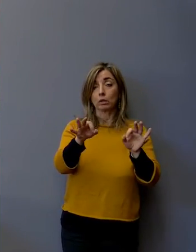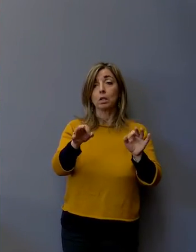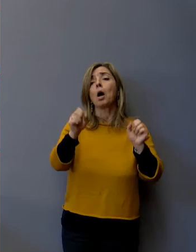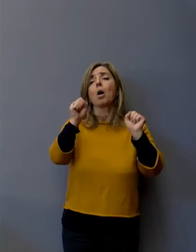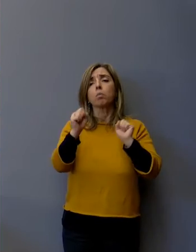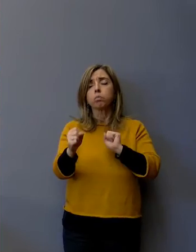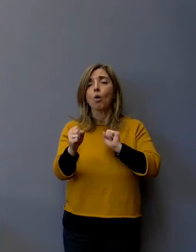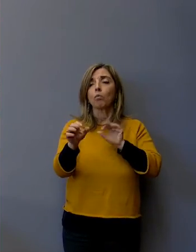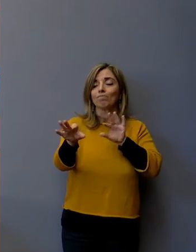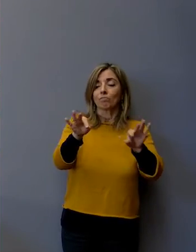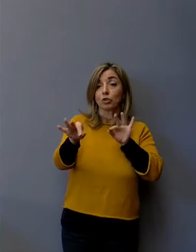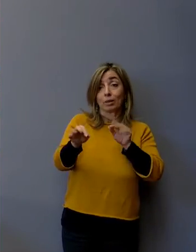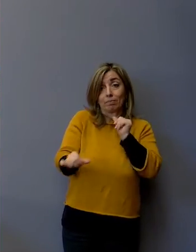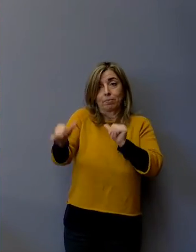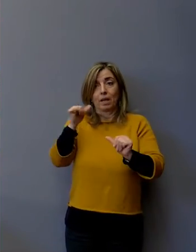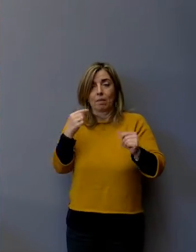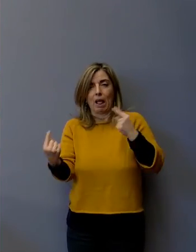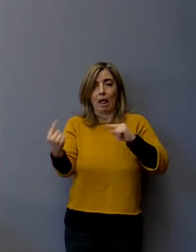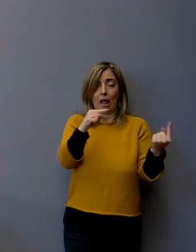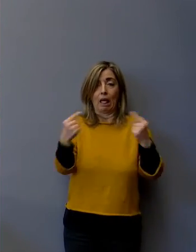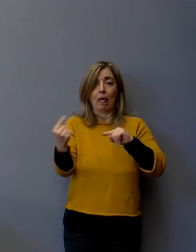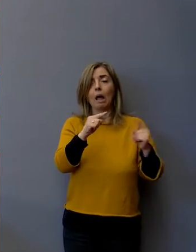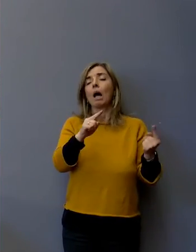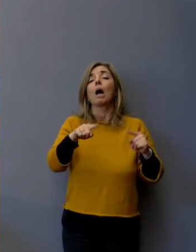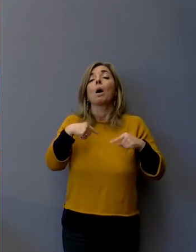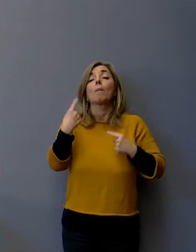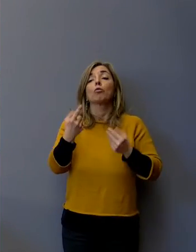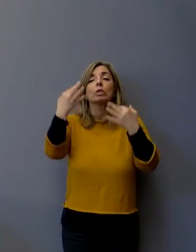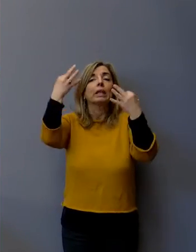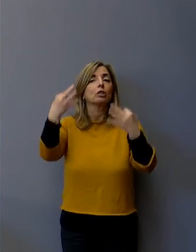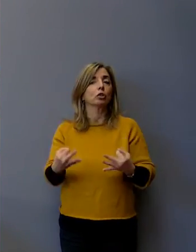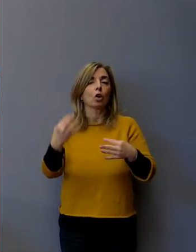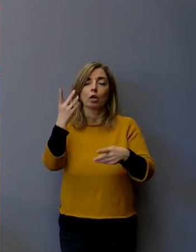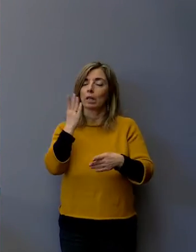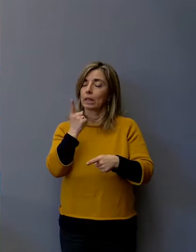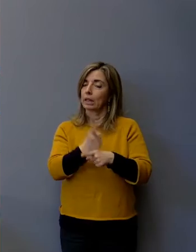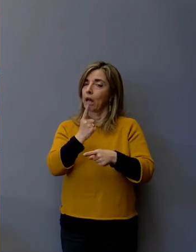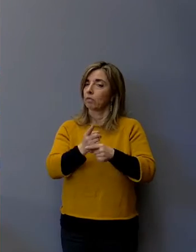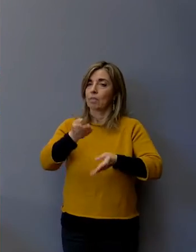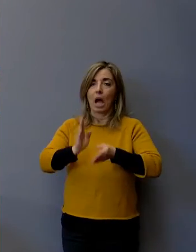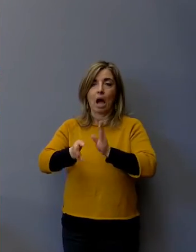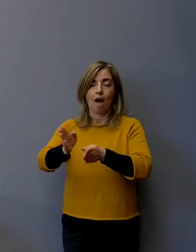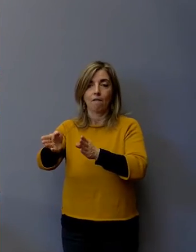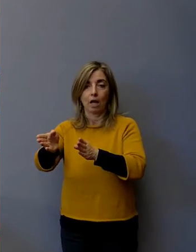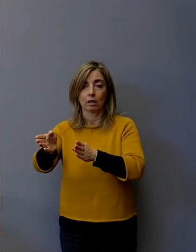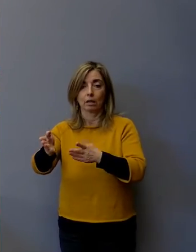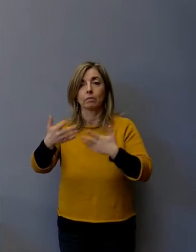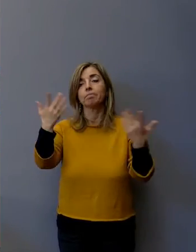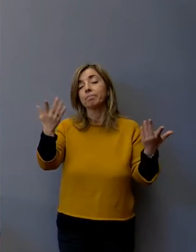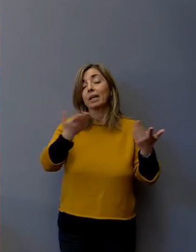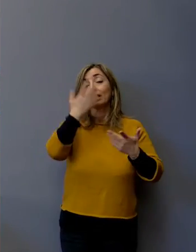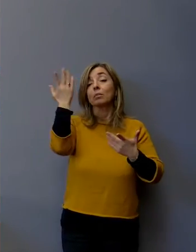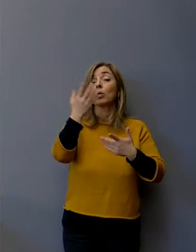volta preso le decisioni bisogna andare avanti quando si va a giocare a pallone questo calcio giocato tanto ma non ero buono